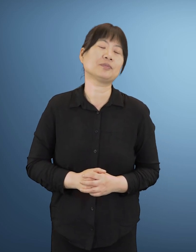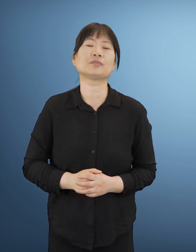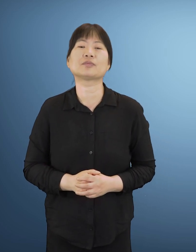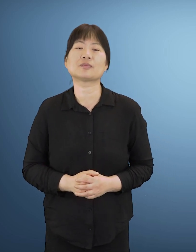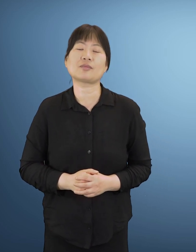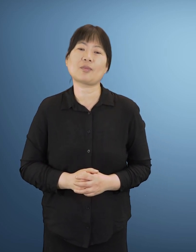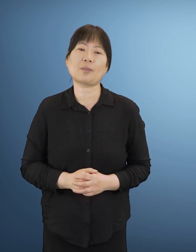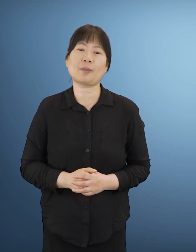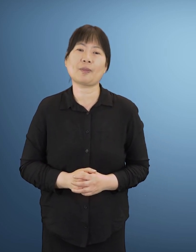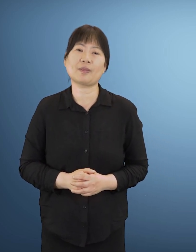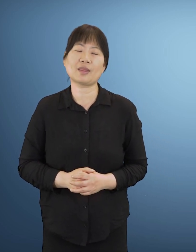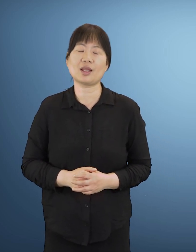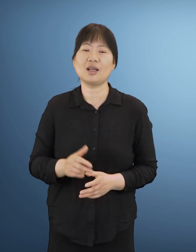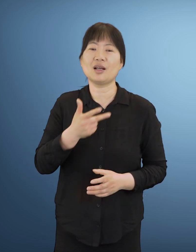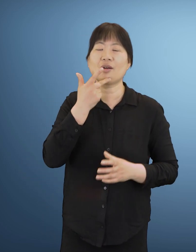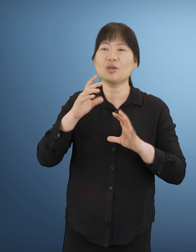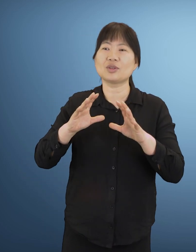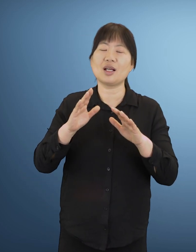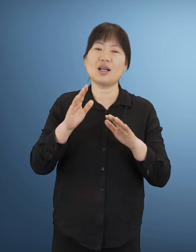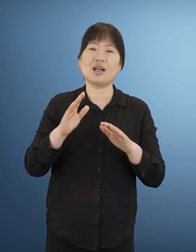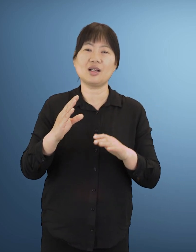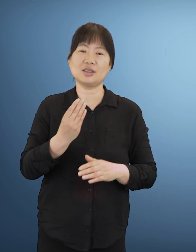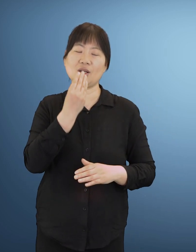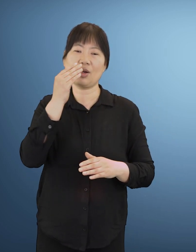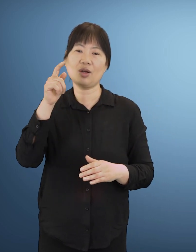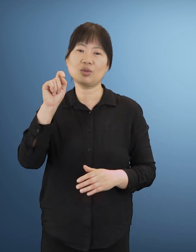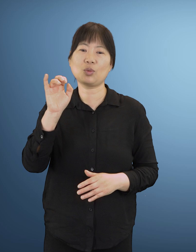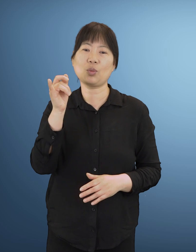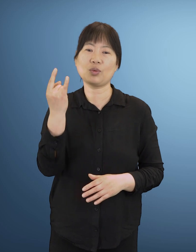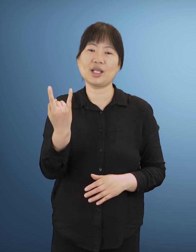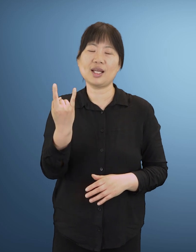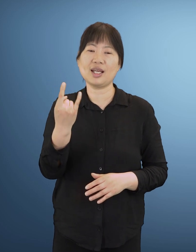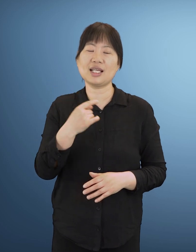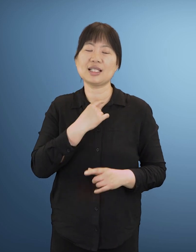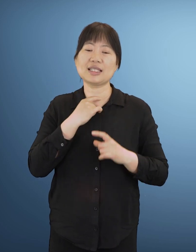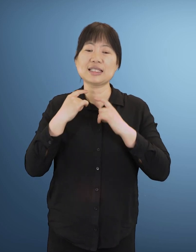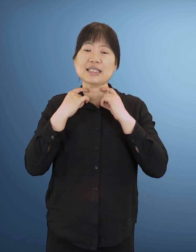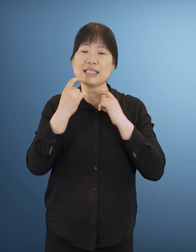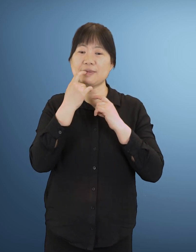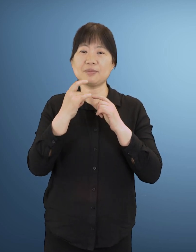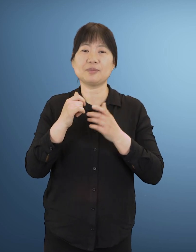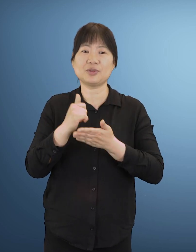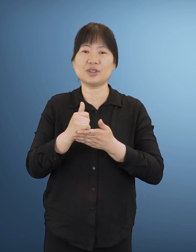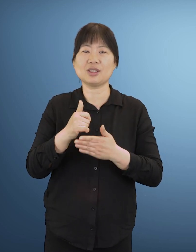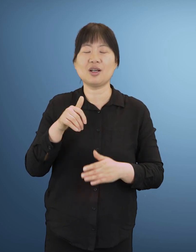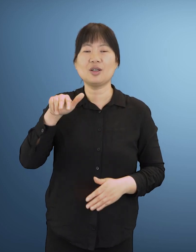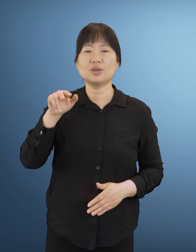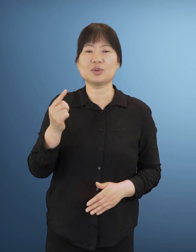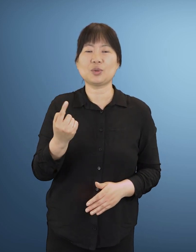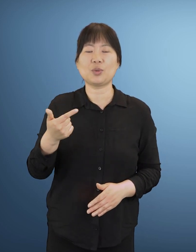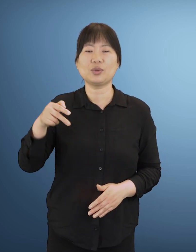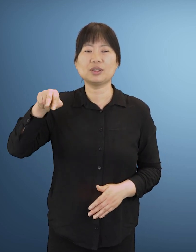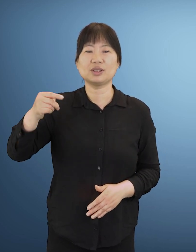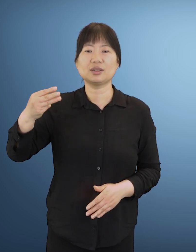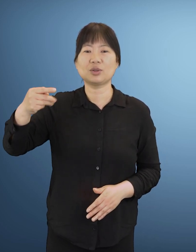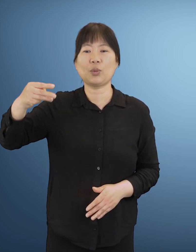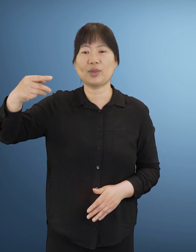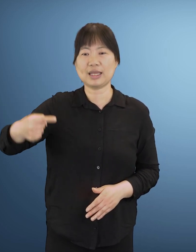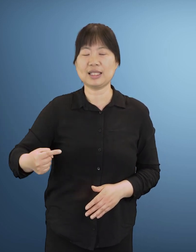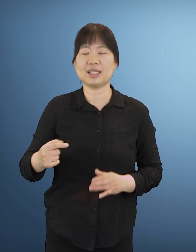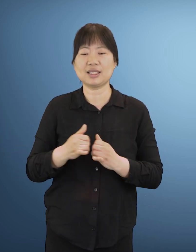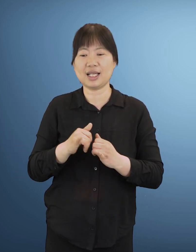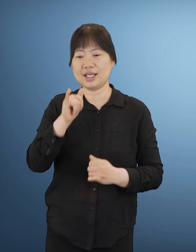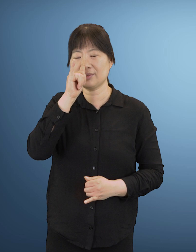근데 영국의 성공의 신부였던 잔 스타트라는 분이 계세요. 이분은 유명한